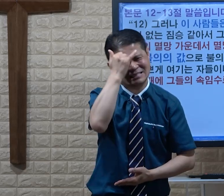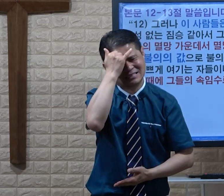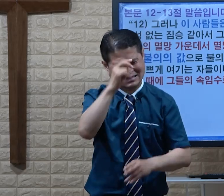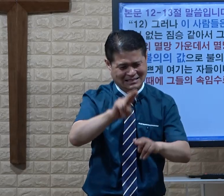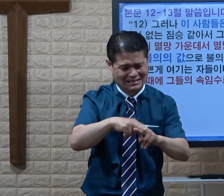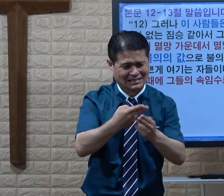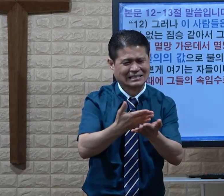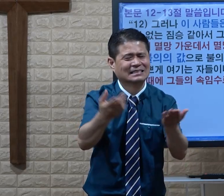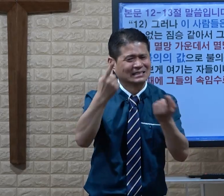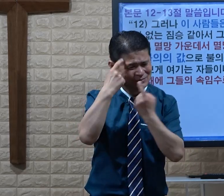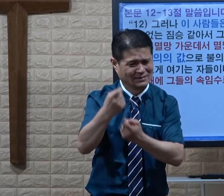한두 번